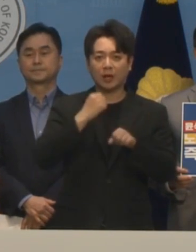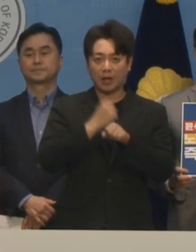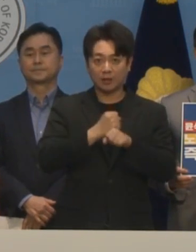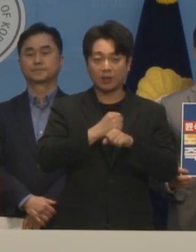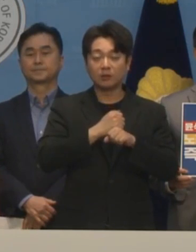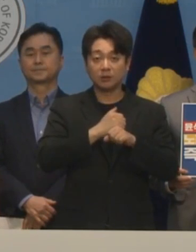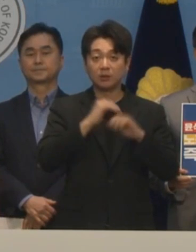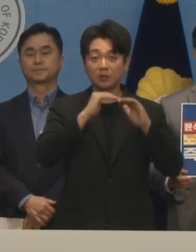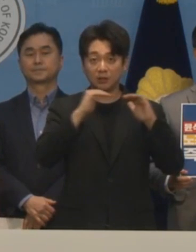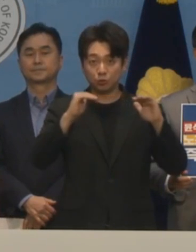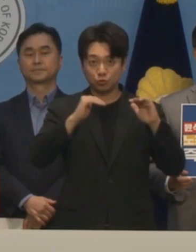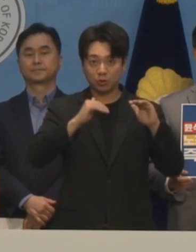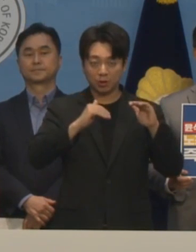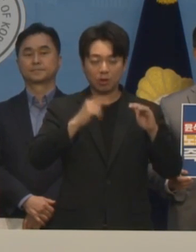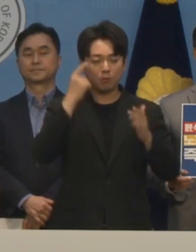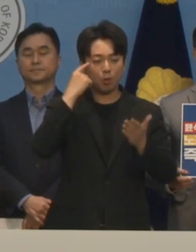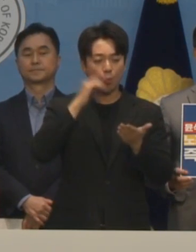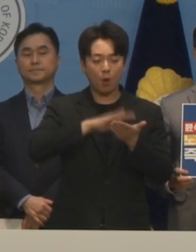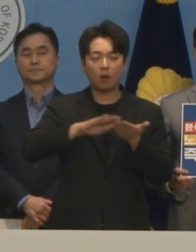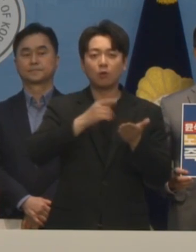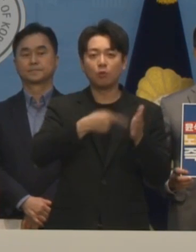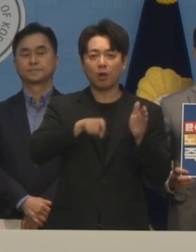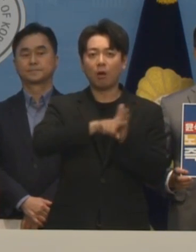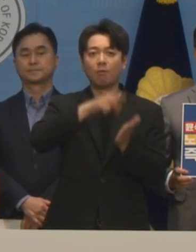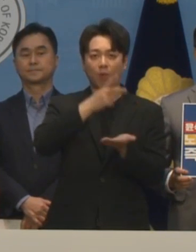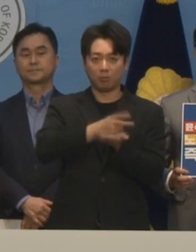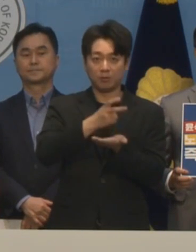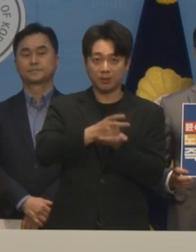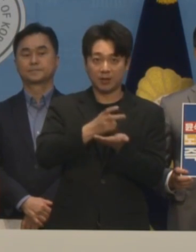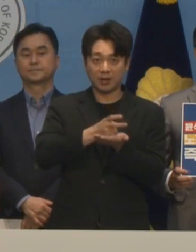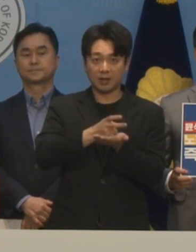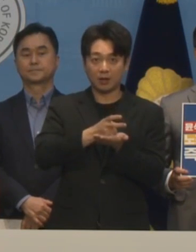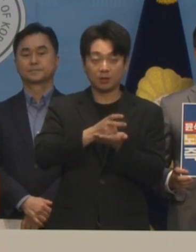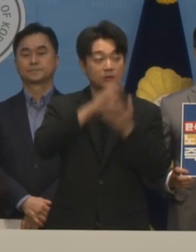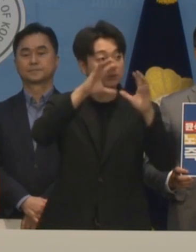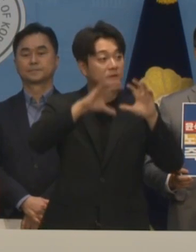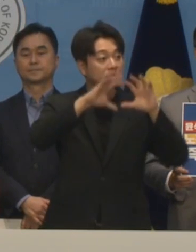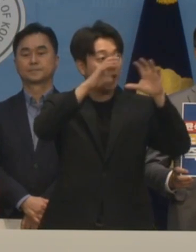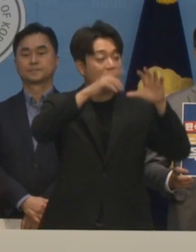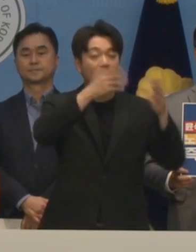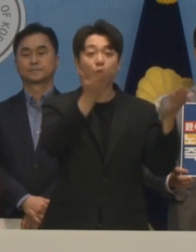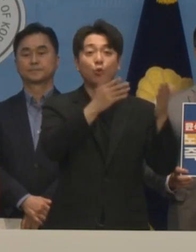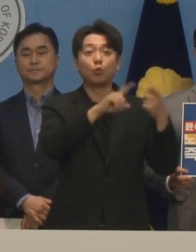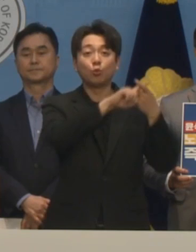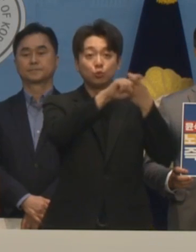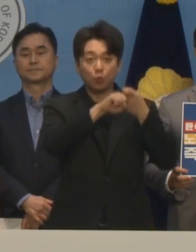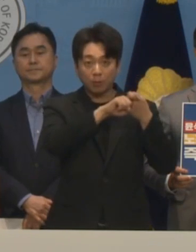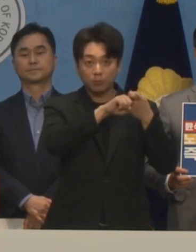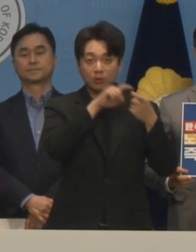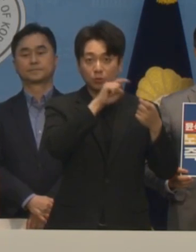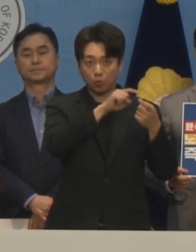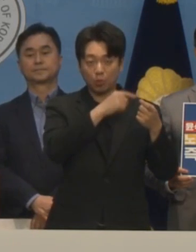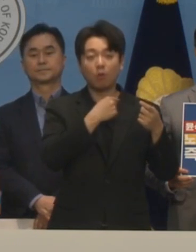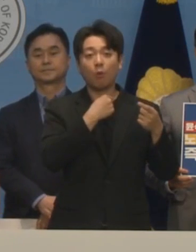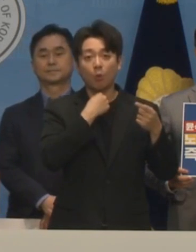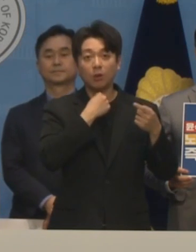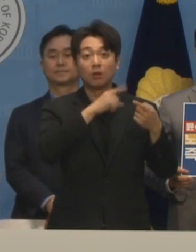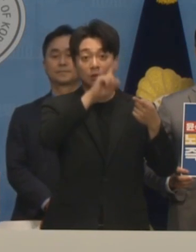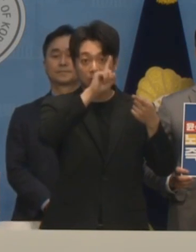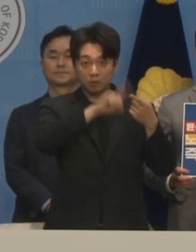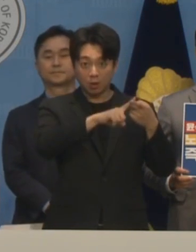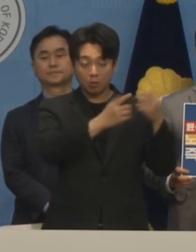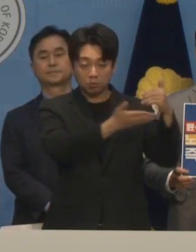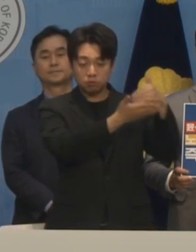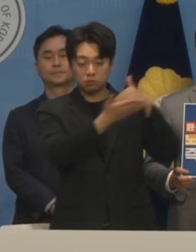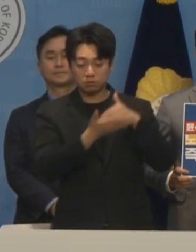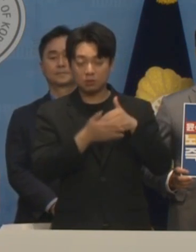법안입니다. ILO가 권고하고 있고 한유 FTA 노동조항 등 각종 대한민국이 체결한 FTA